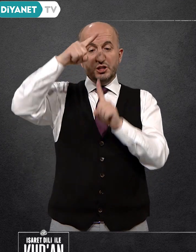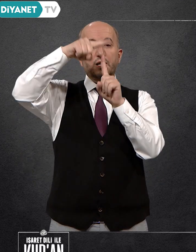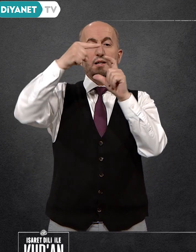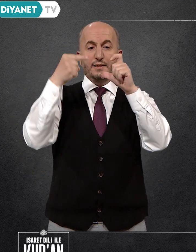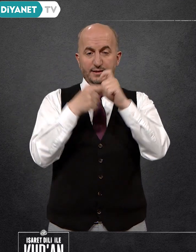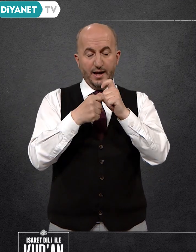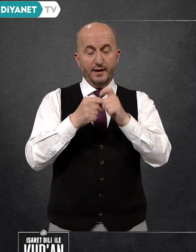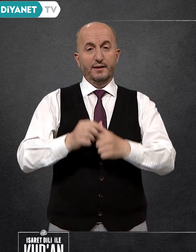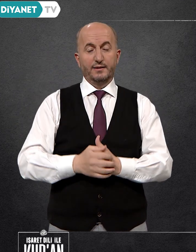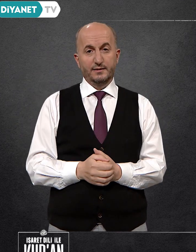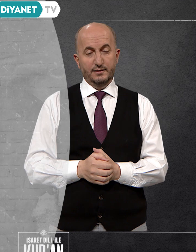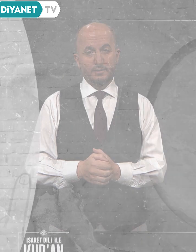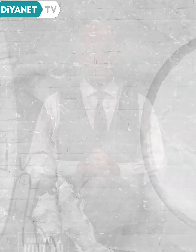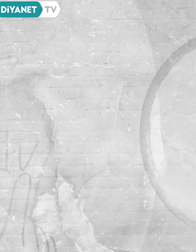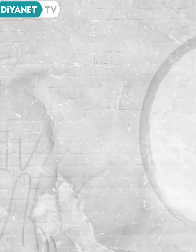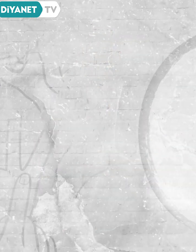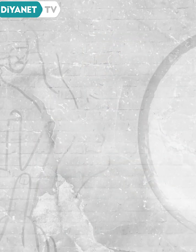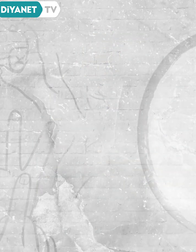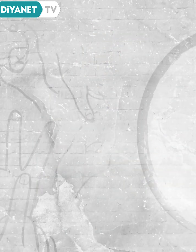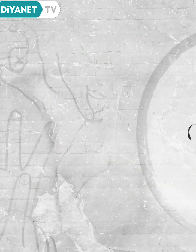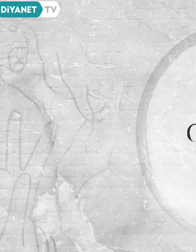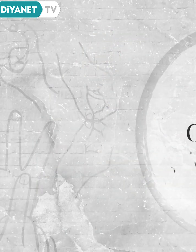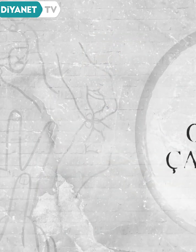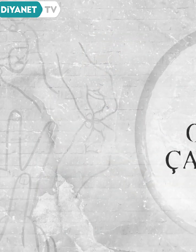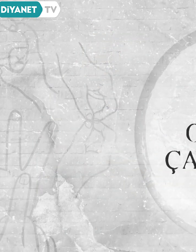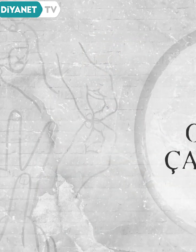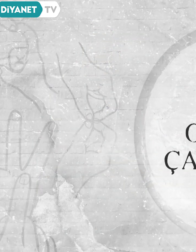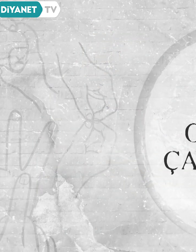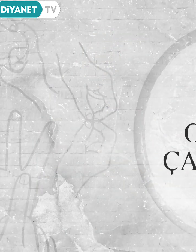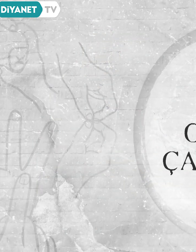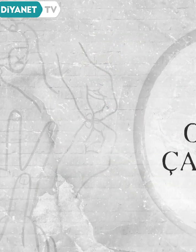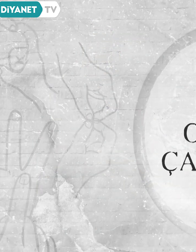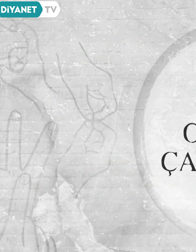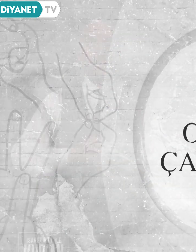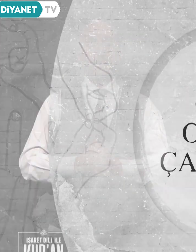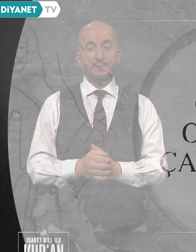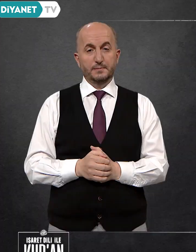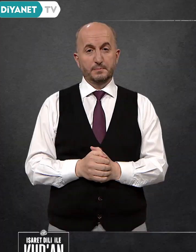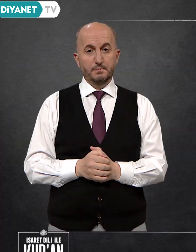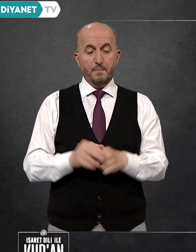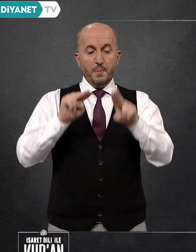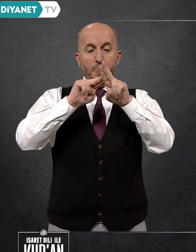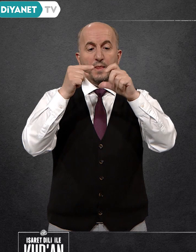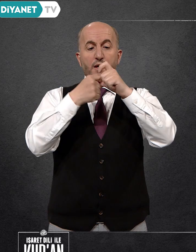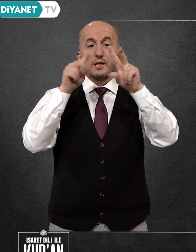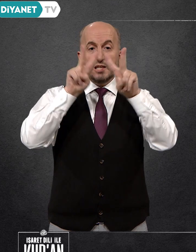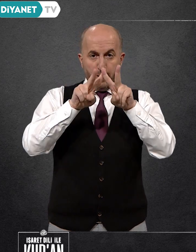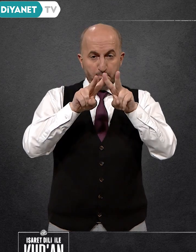ciltte de gezim okuma çalışması bu hem